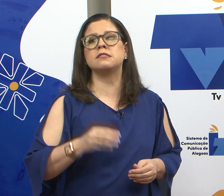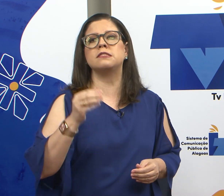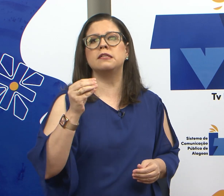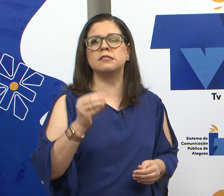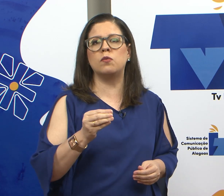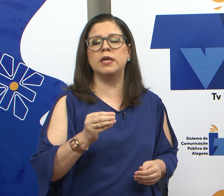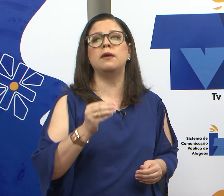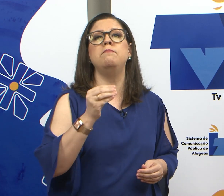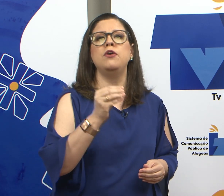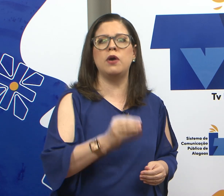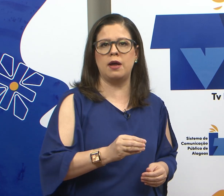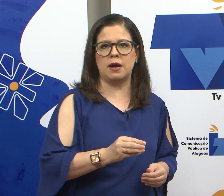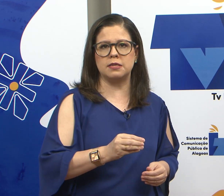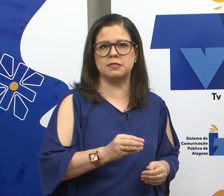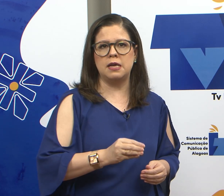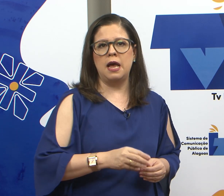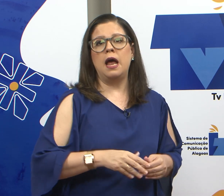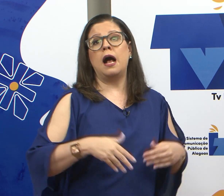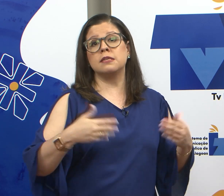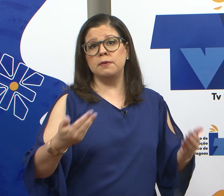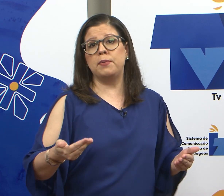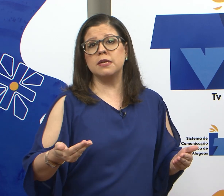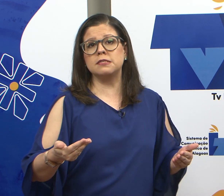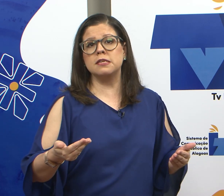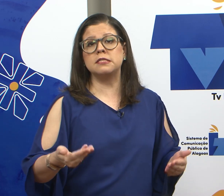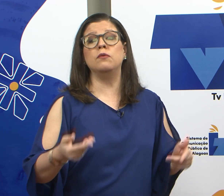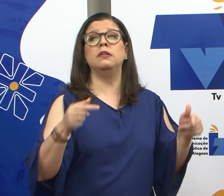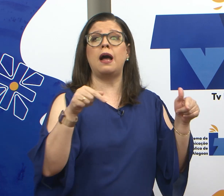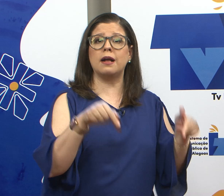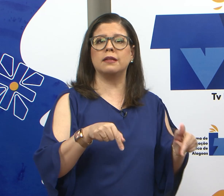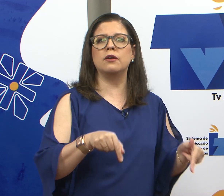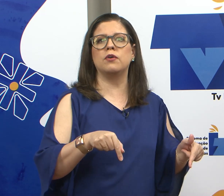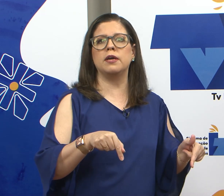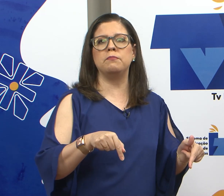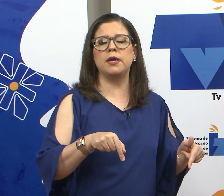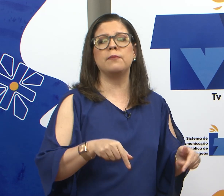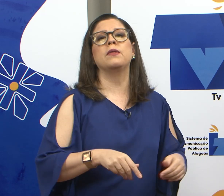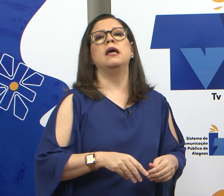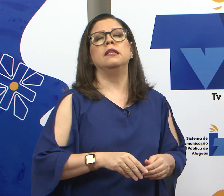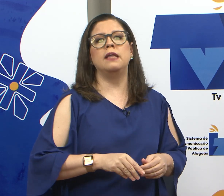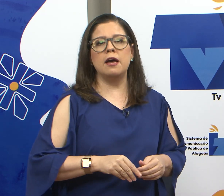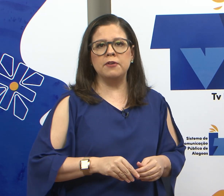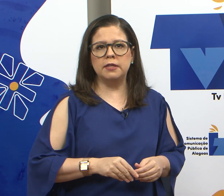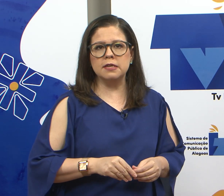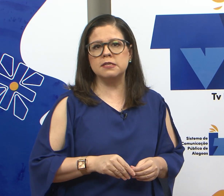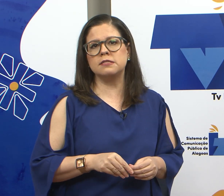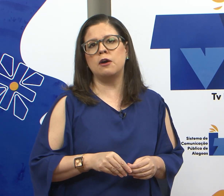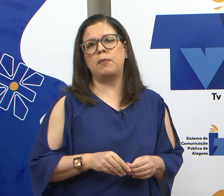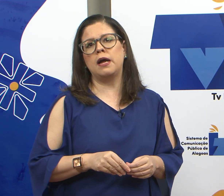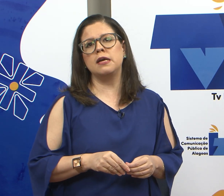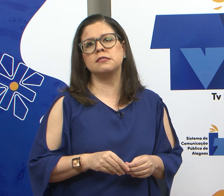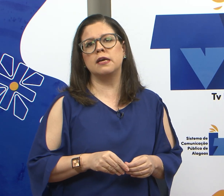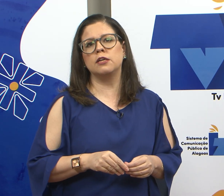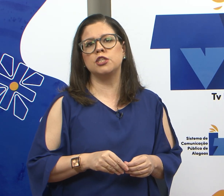R 150.000 as empresas que estão na categoria B devem ter isenção para receit de